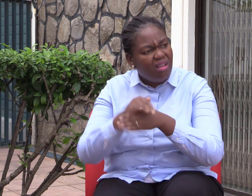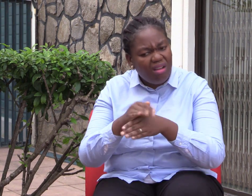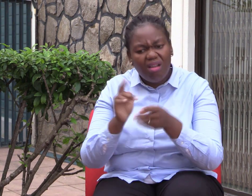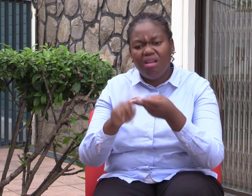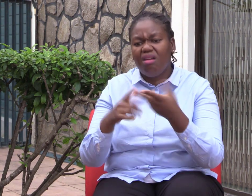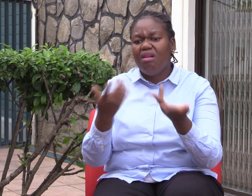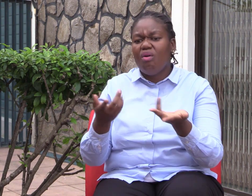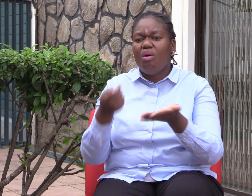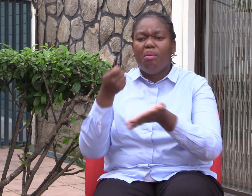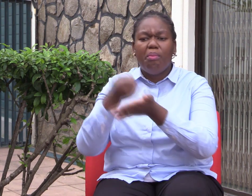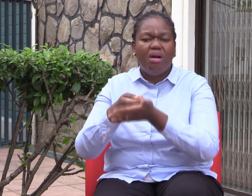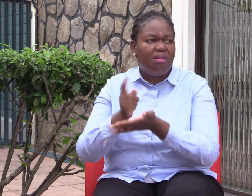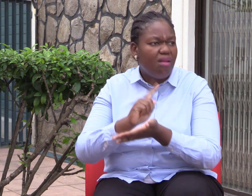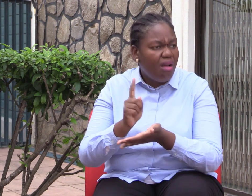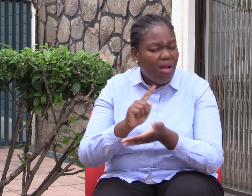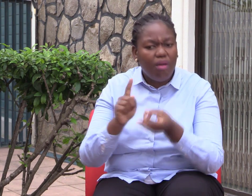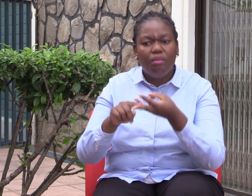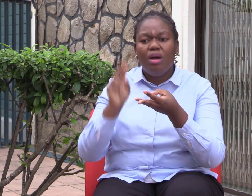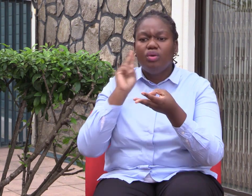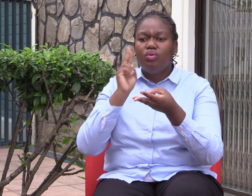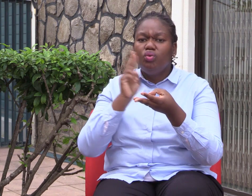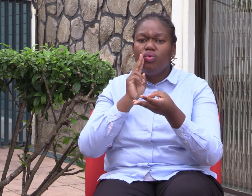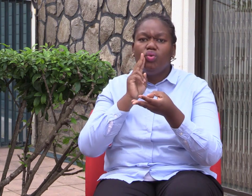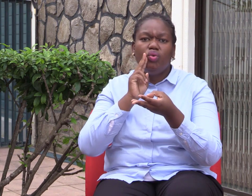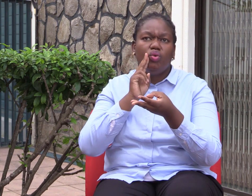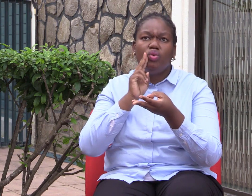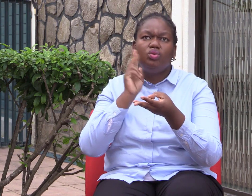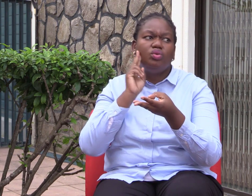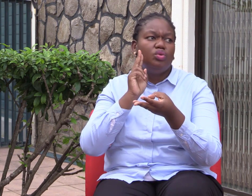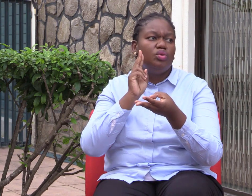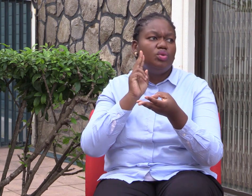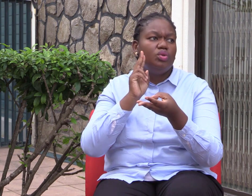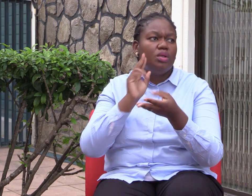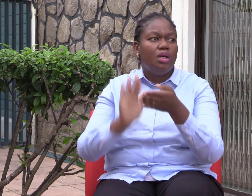desafio para pessoas com deficiência. Por exemplo, quando falamos